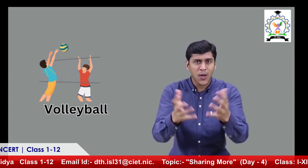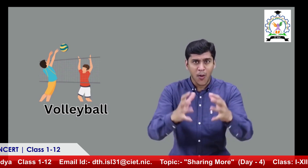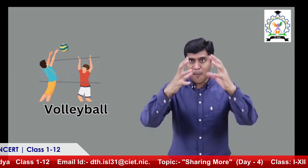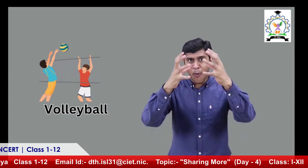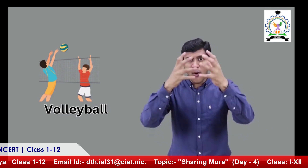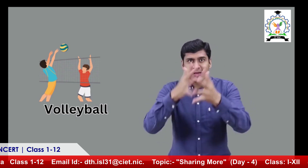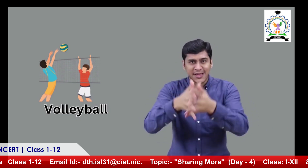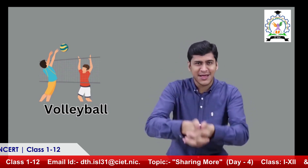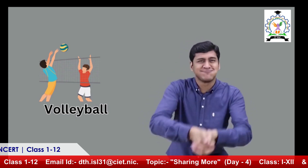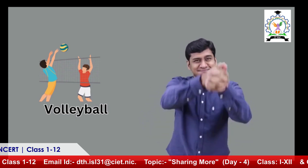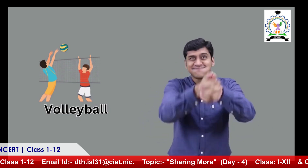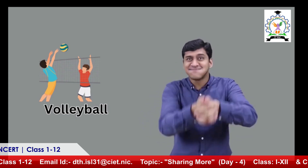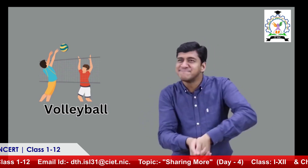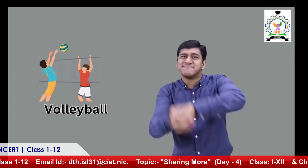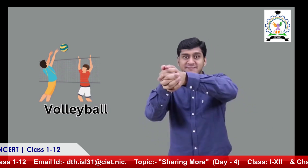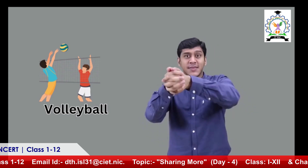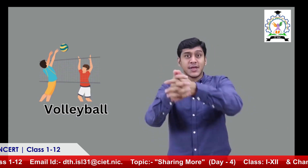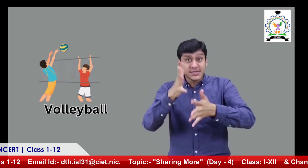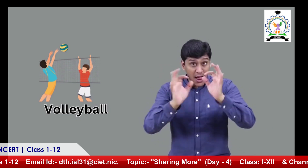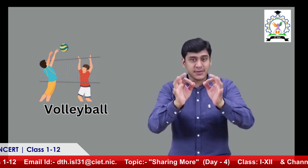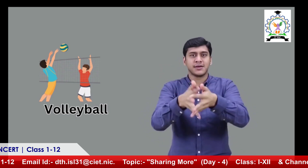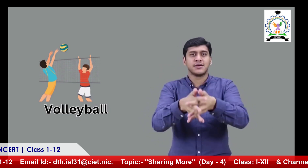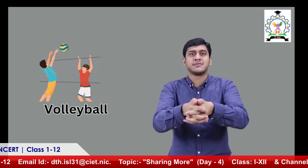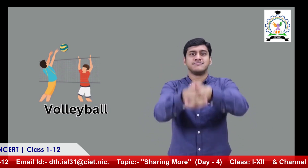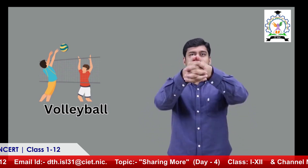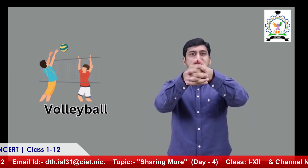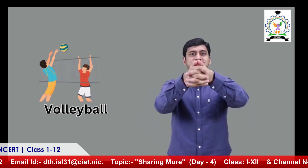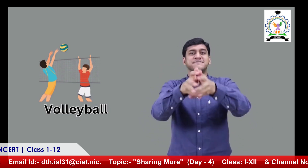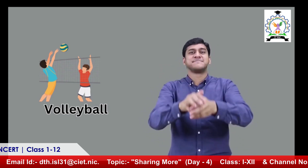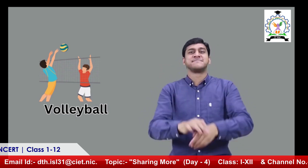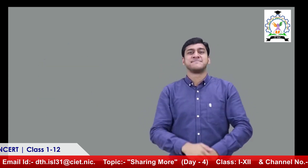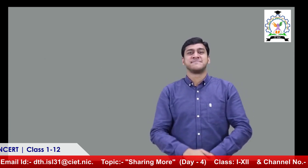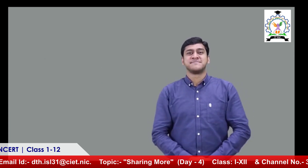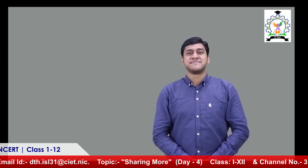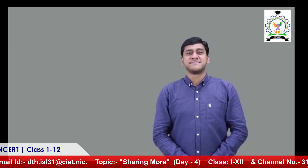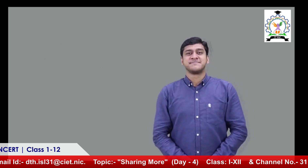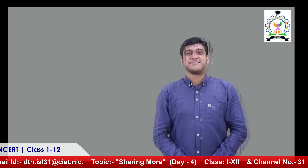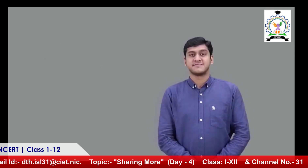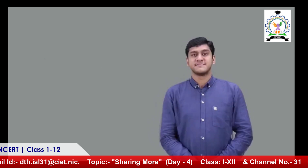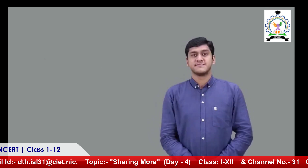वॉलीबॉल खेलते समय बॉल को ऐसे हाथों की आकृति बना के मारते हैं।